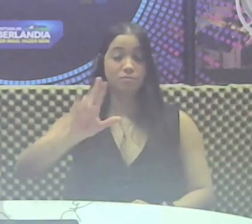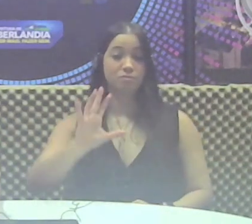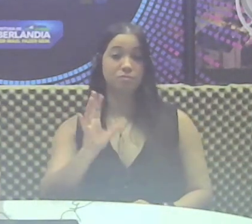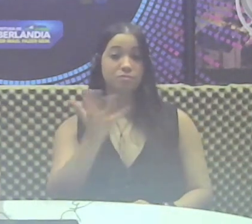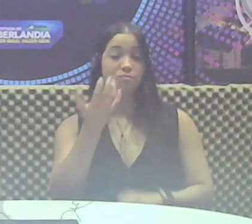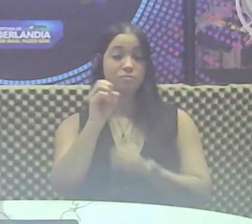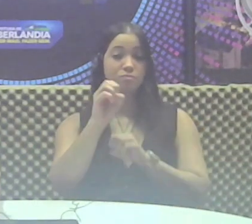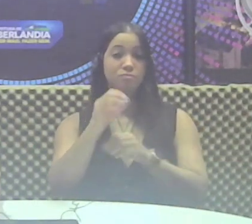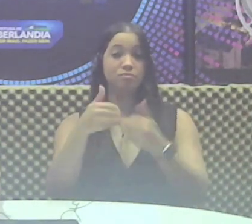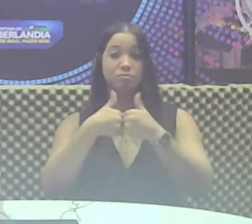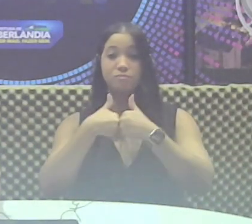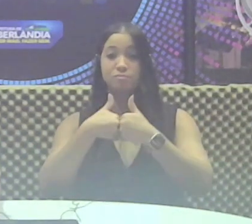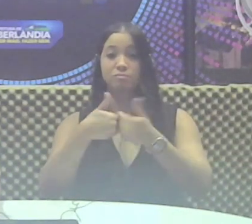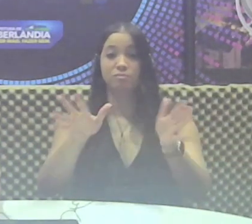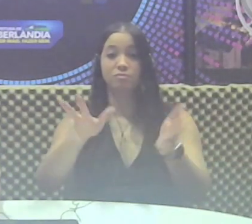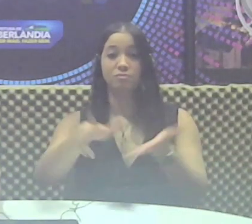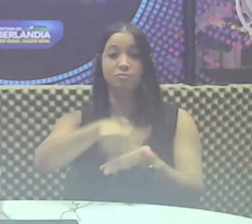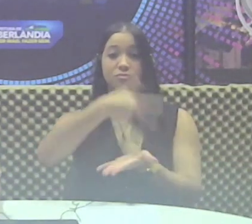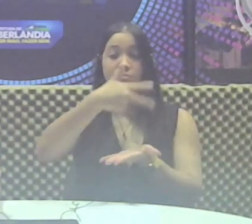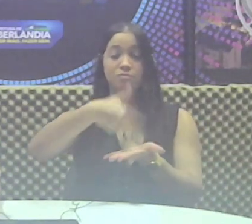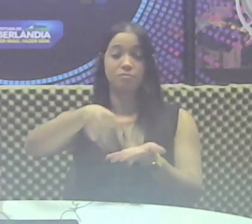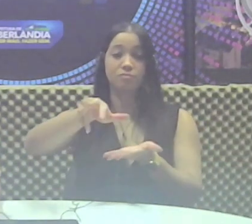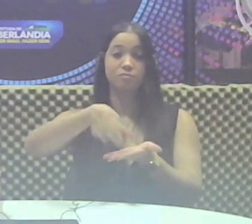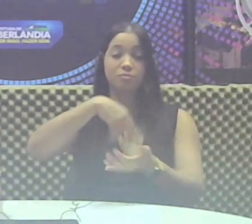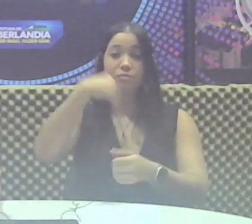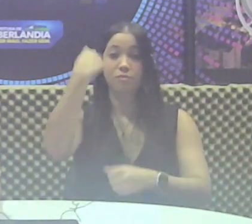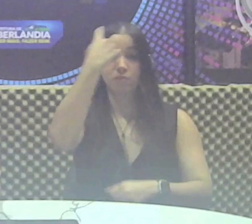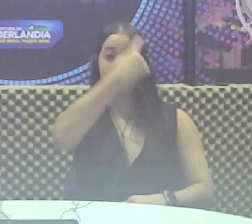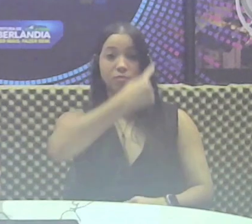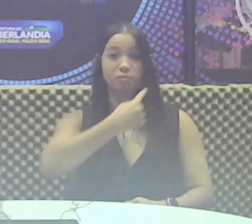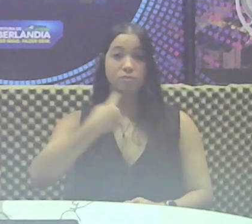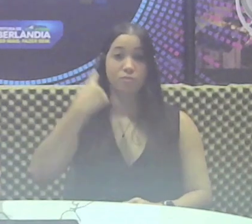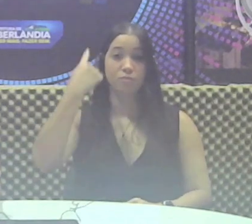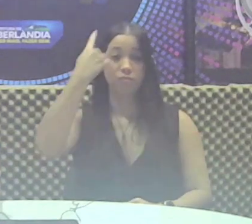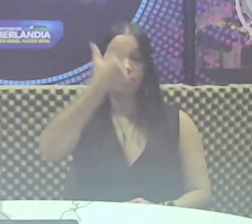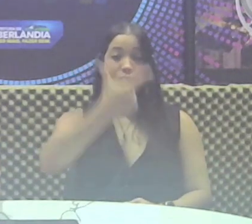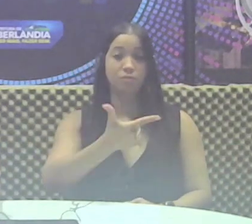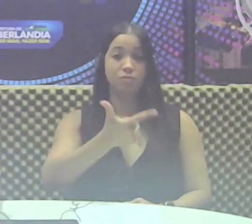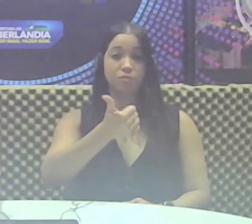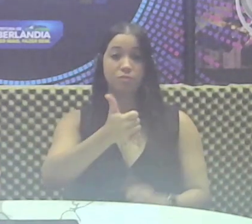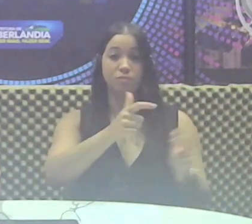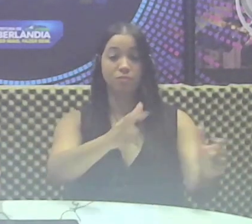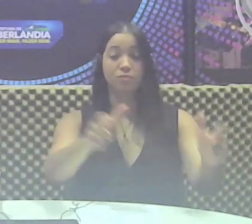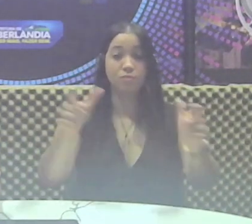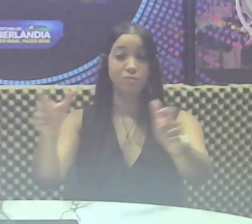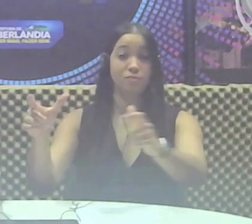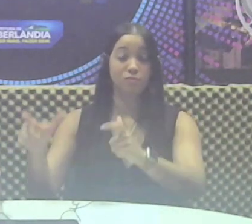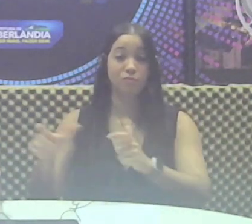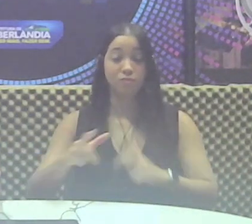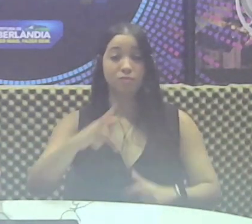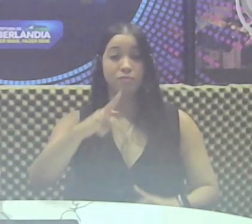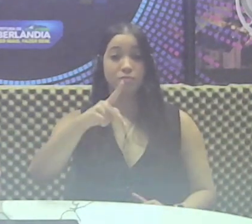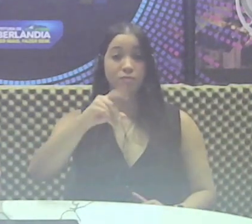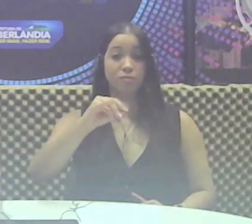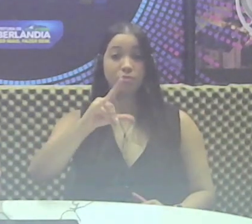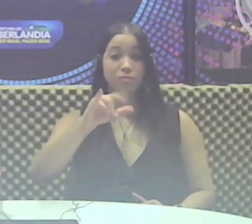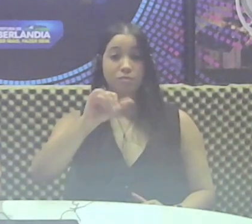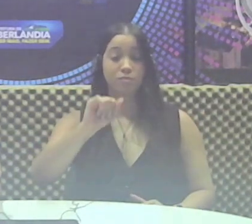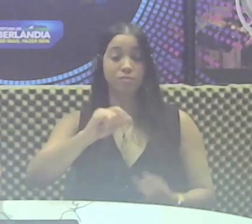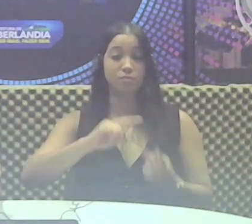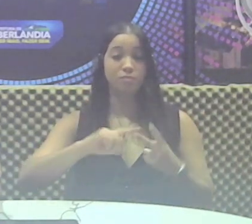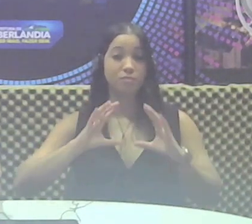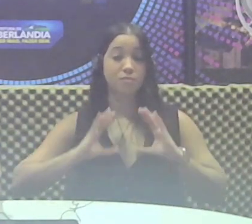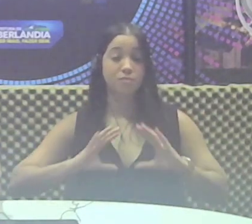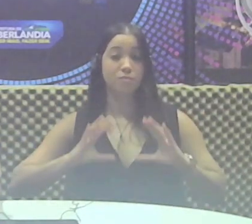de aulas abertas de mix dance com duração de uma hora em 21 espaços, como poliesportivos,